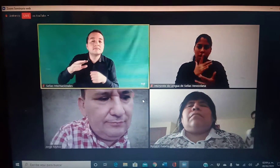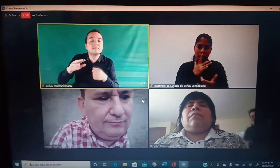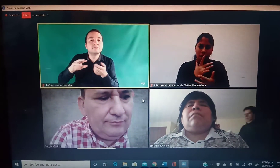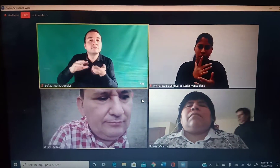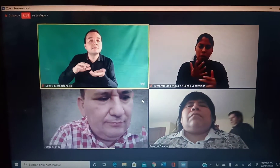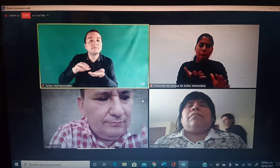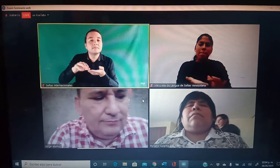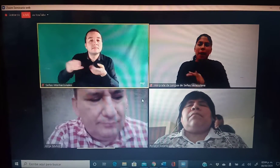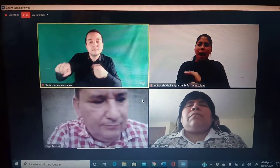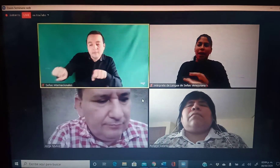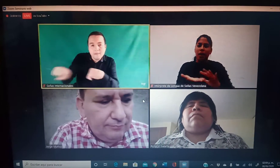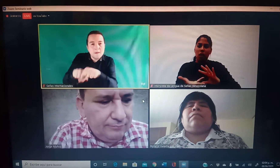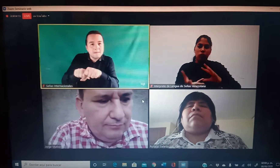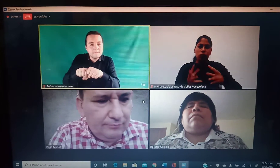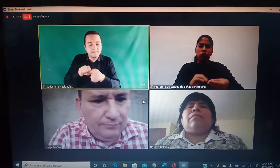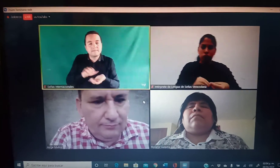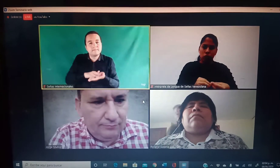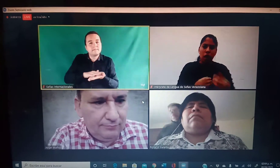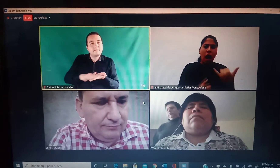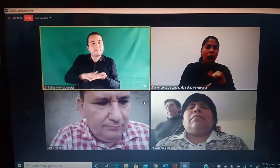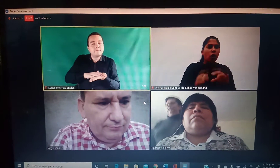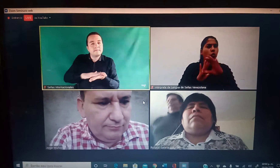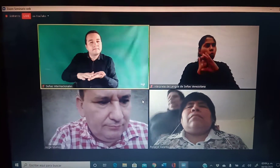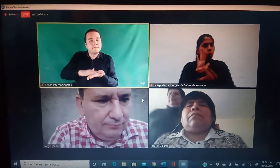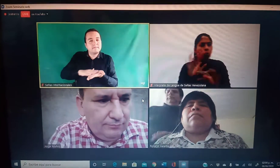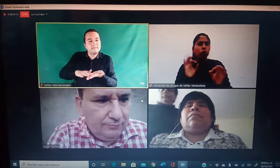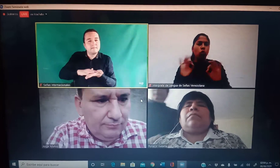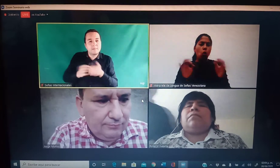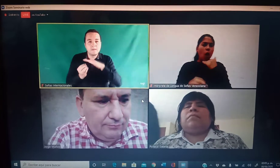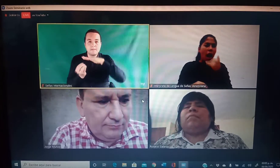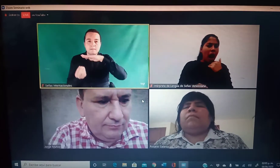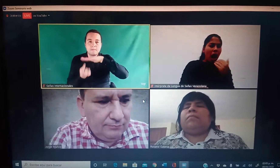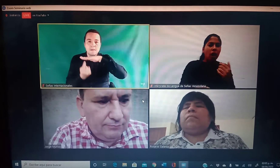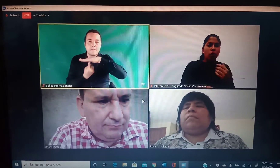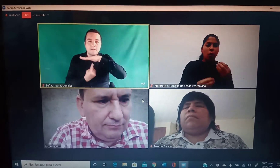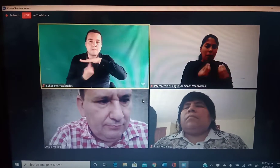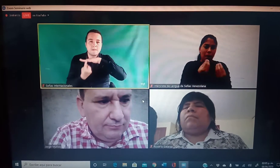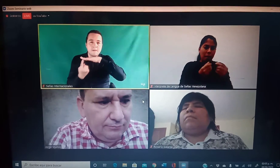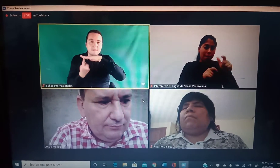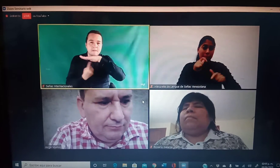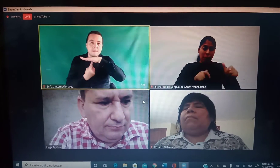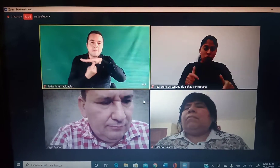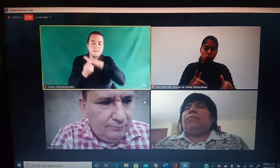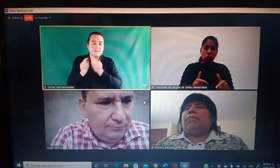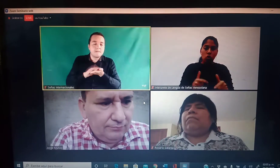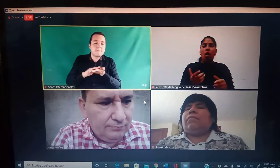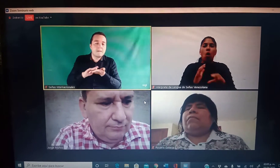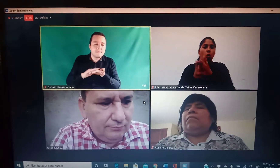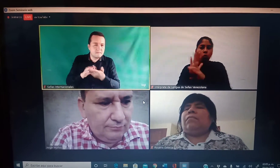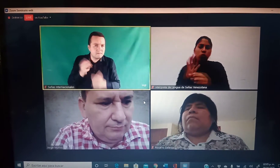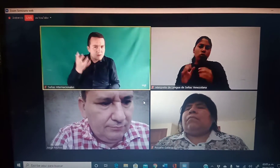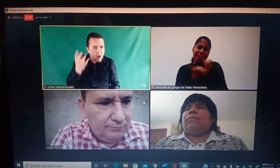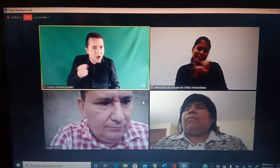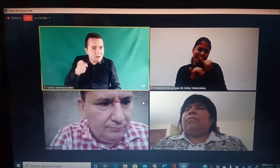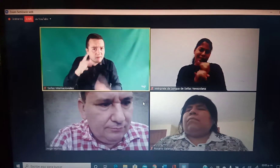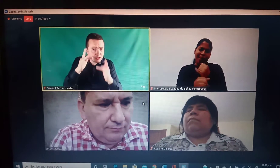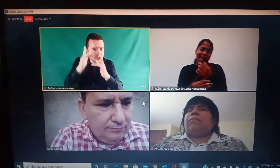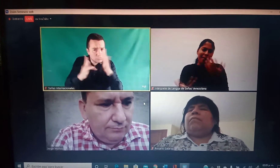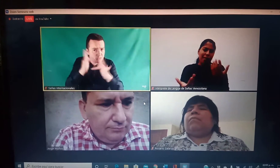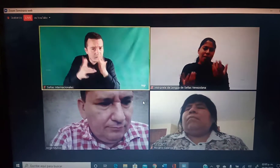¿Hay algún curso o algunos recursos, recursos en línea o de